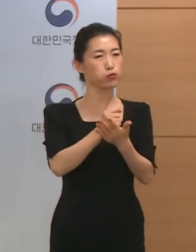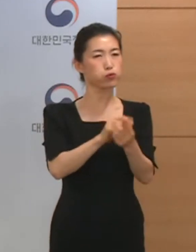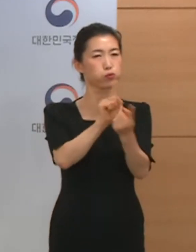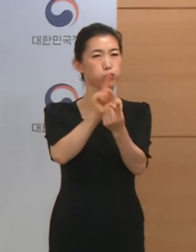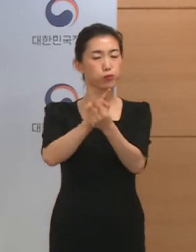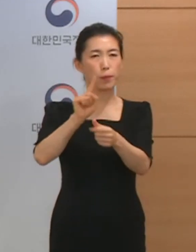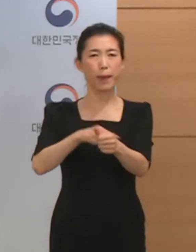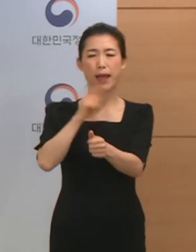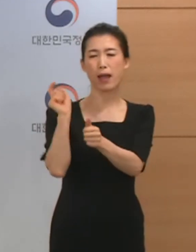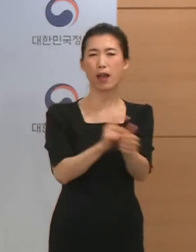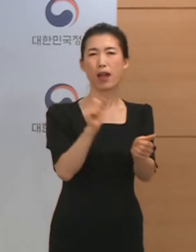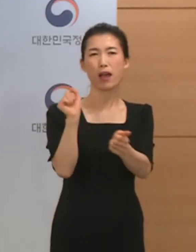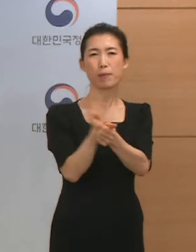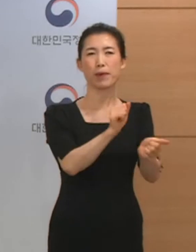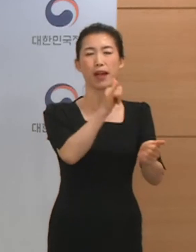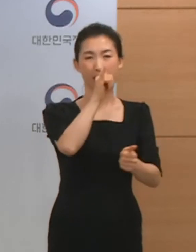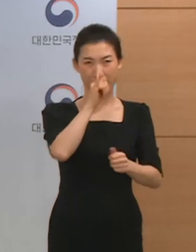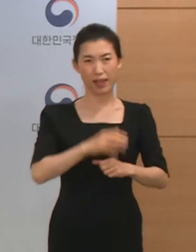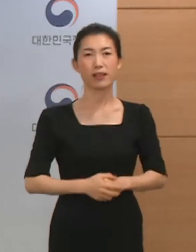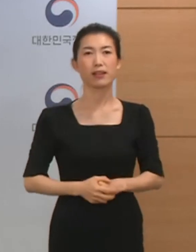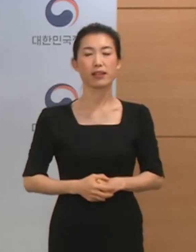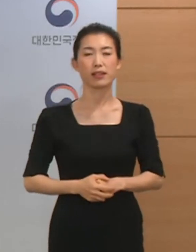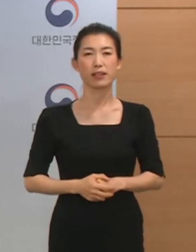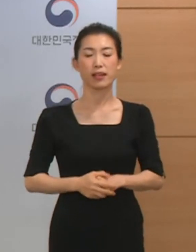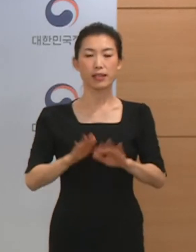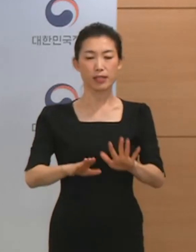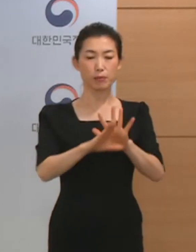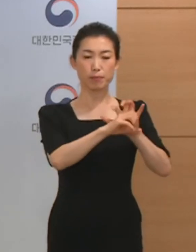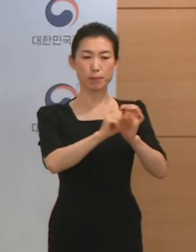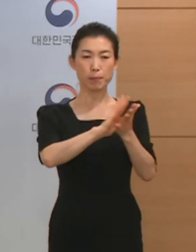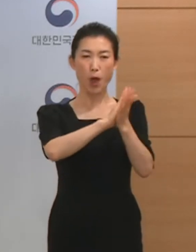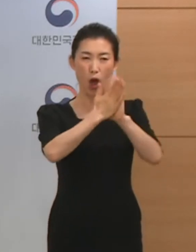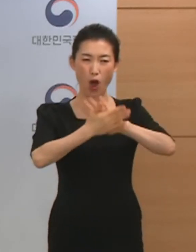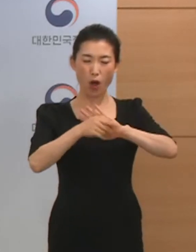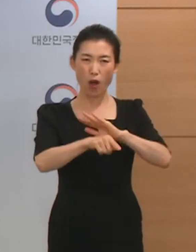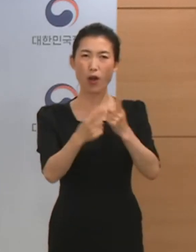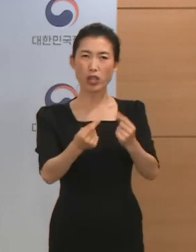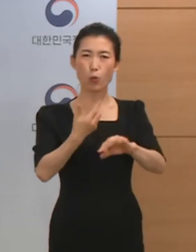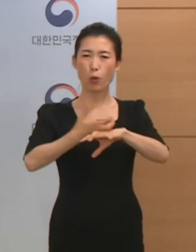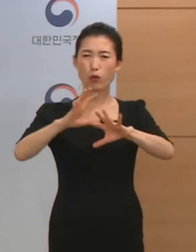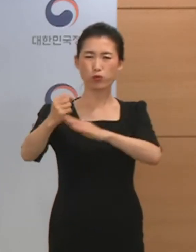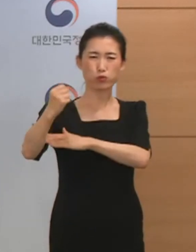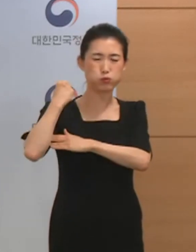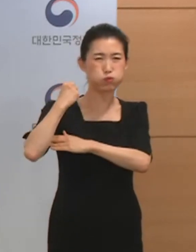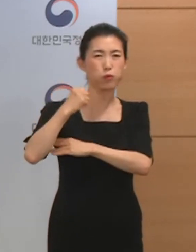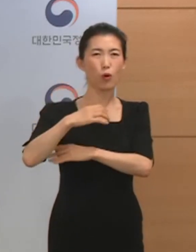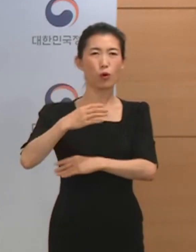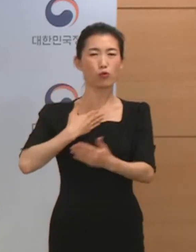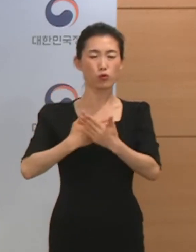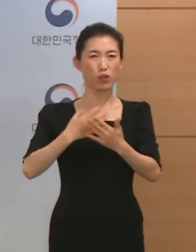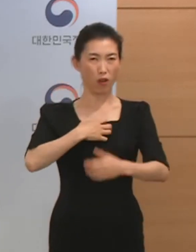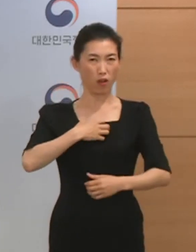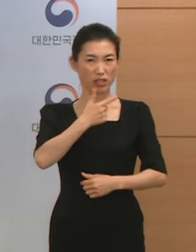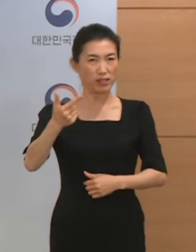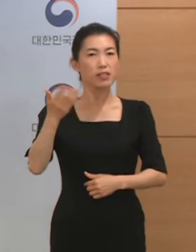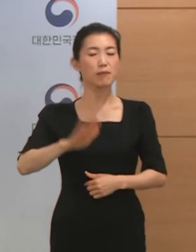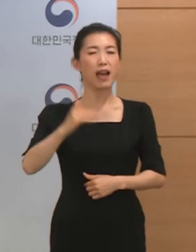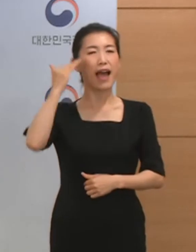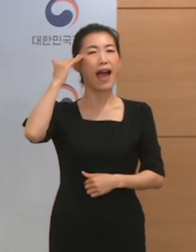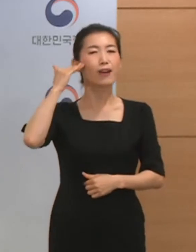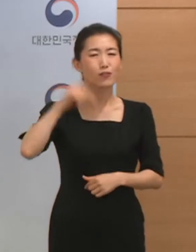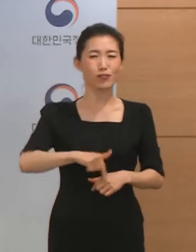감염입니다. 변이 바이러스는 외국처럼 우세종이 되지는 않고 있지만 꾸준히 증가하고 있습니다.